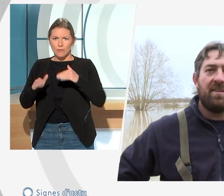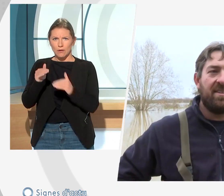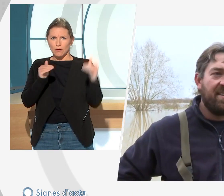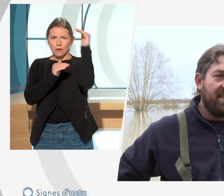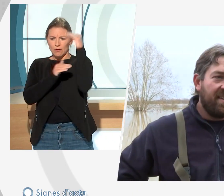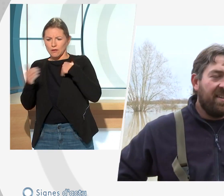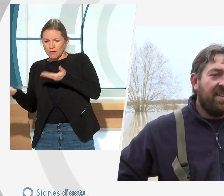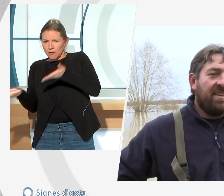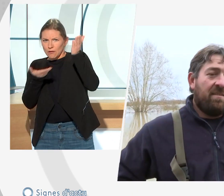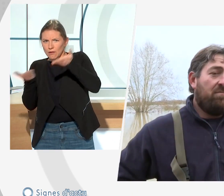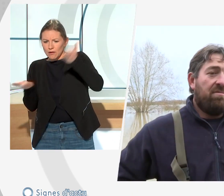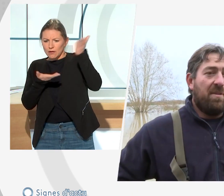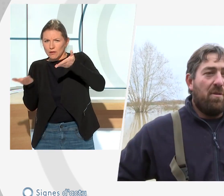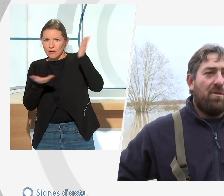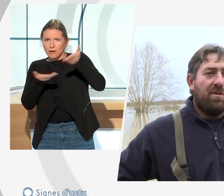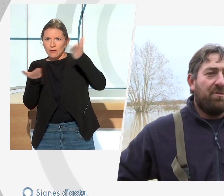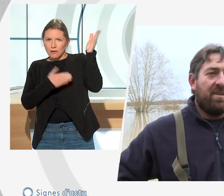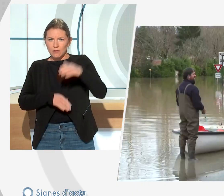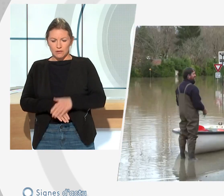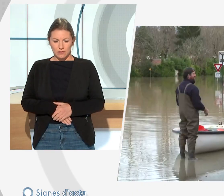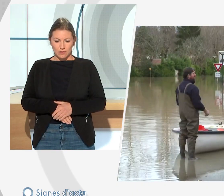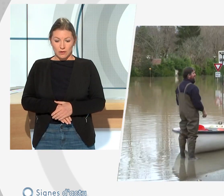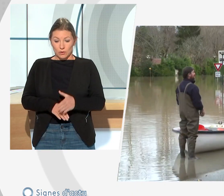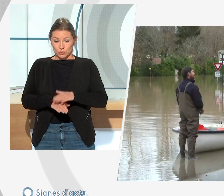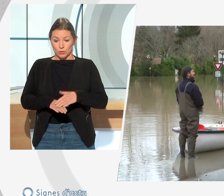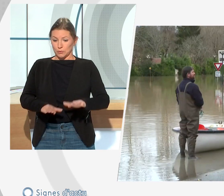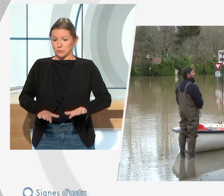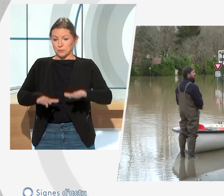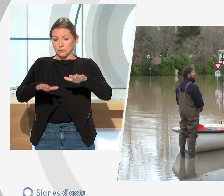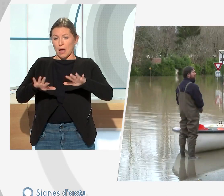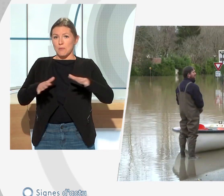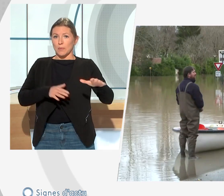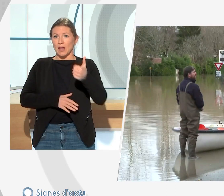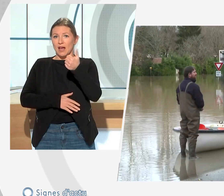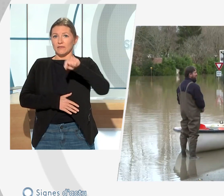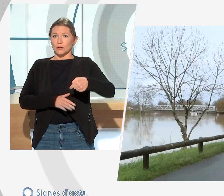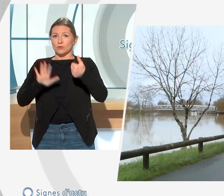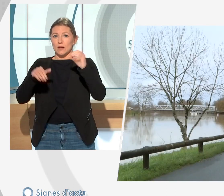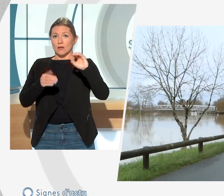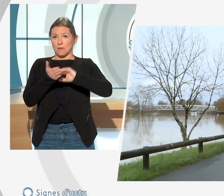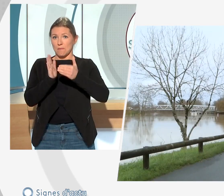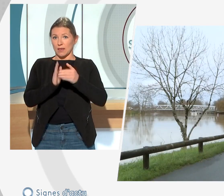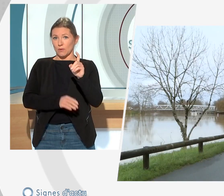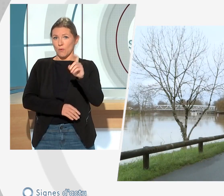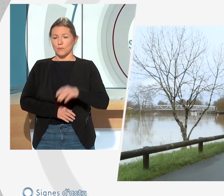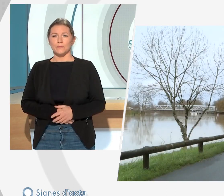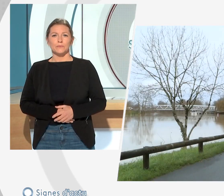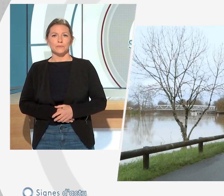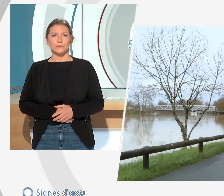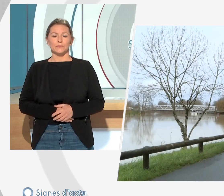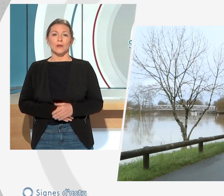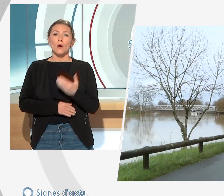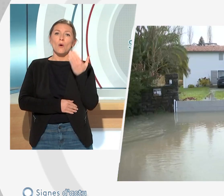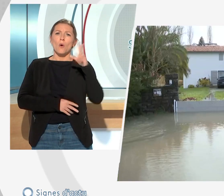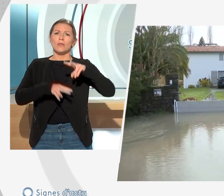même. Des meubles, tout ça. Là, en bas, il doit y avoir 1,60 m d'eau. Là où l'eau a